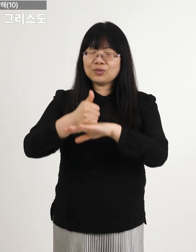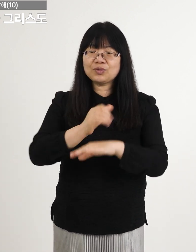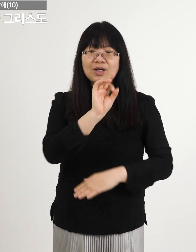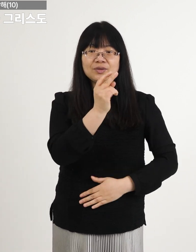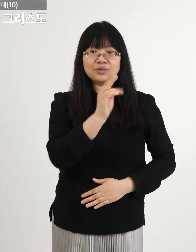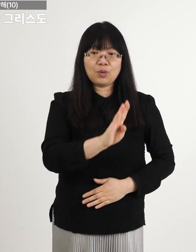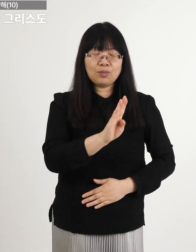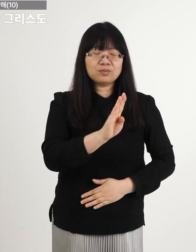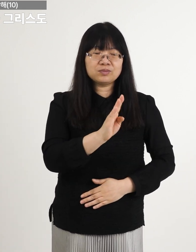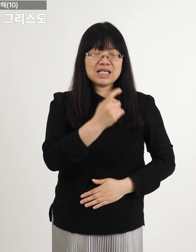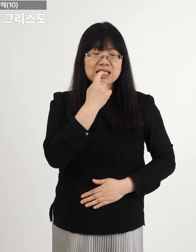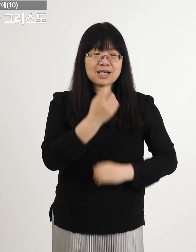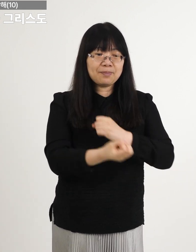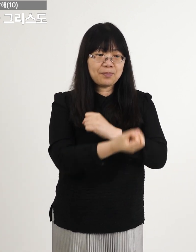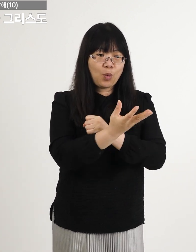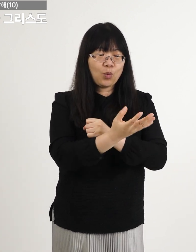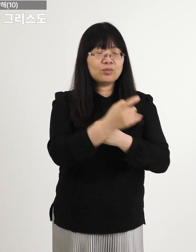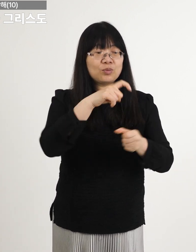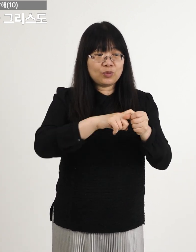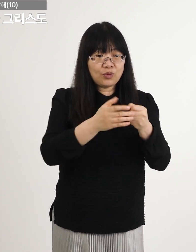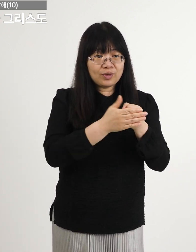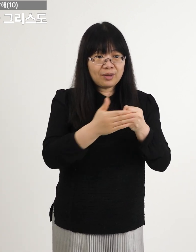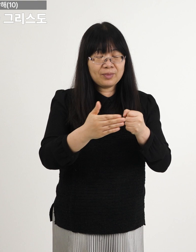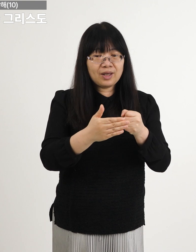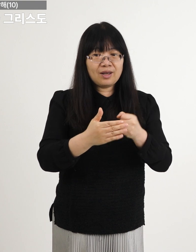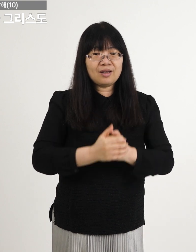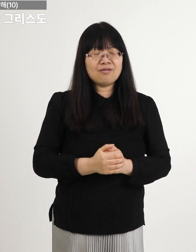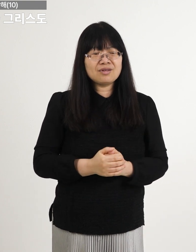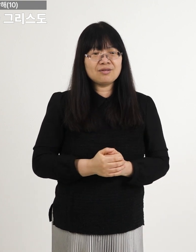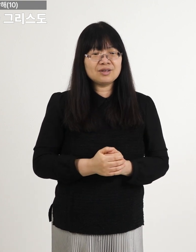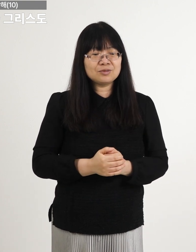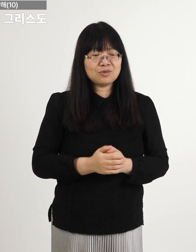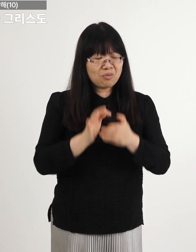욥을 항복시키기 위해서 너 이래도 까불래?